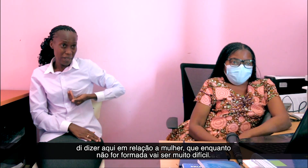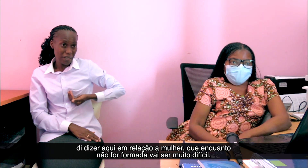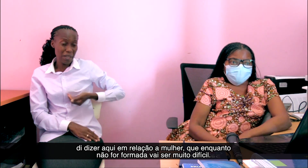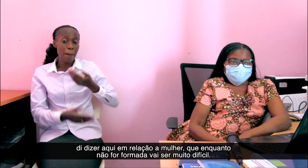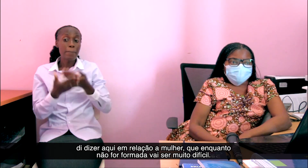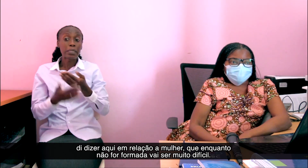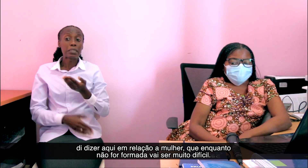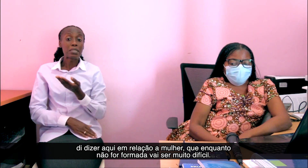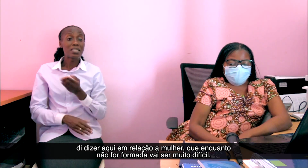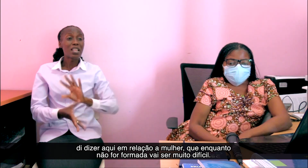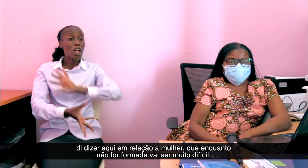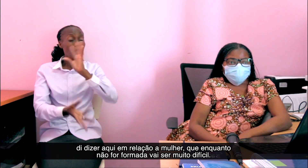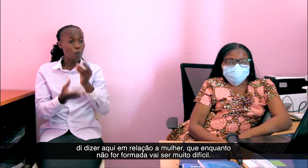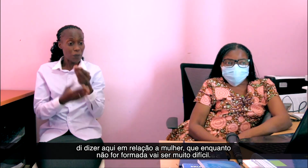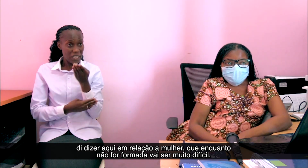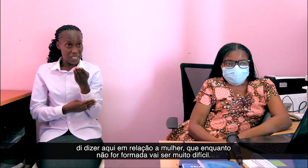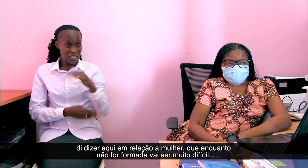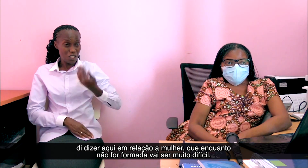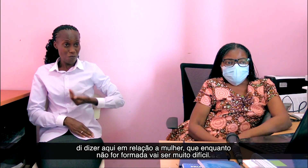formada, vai ser muito difícil.